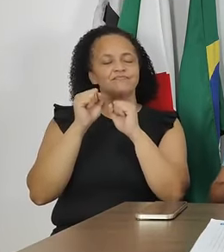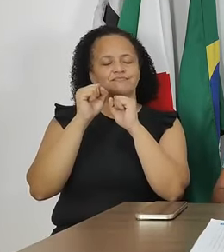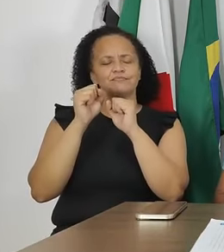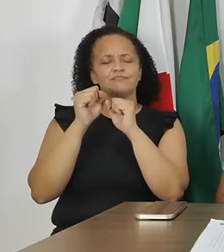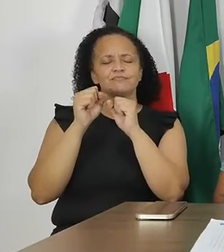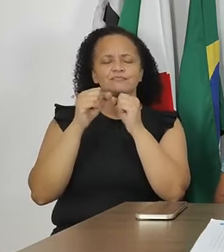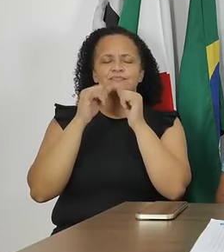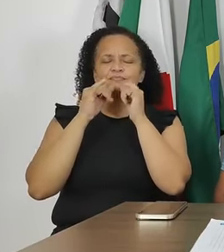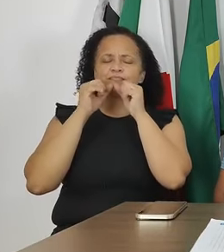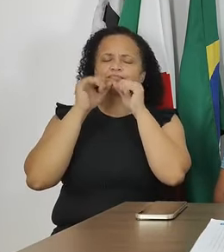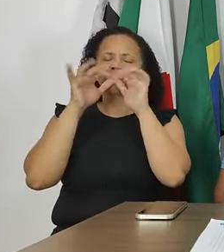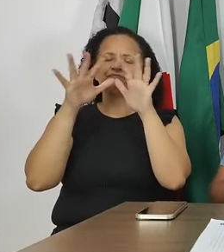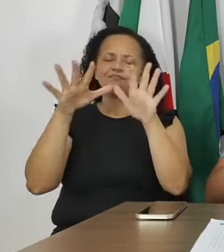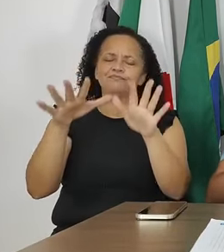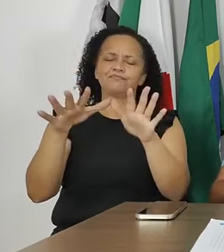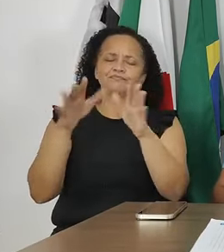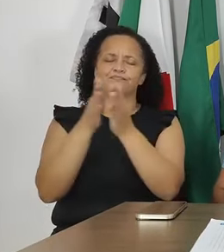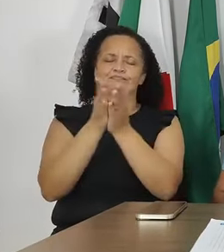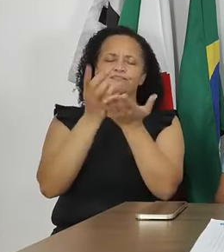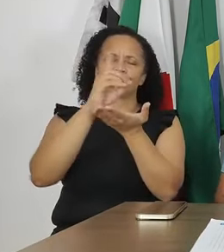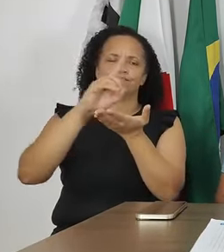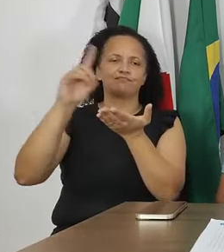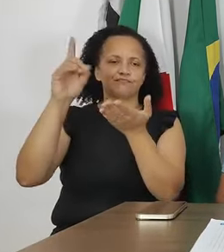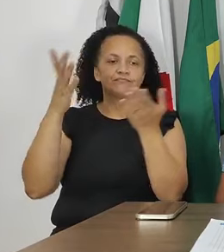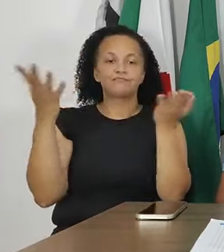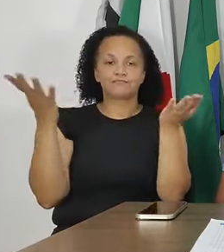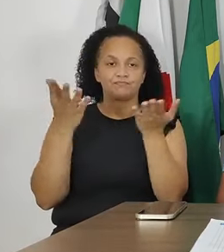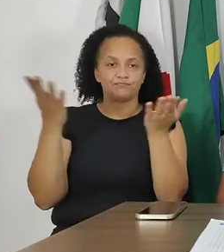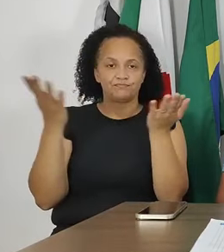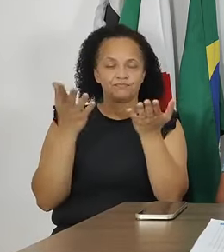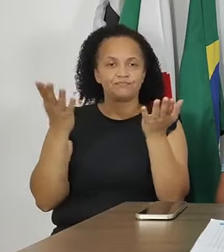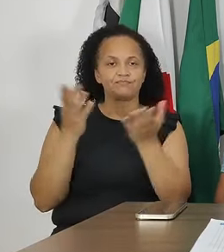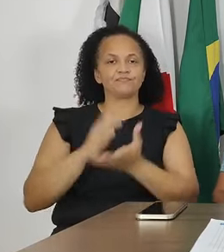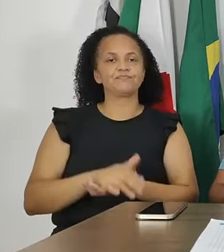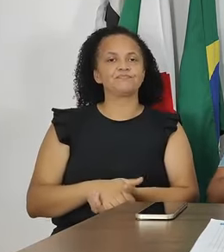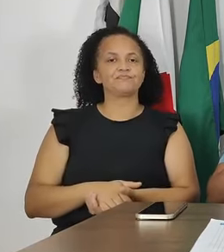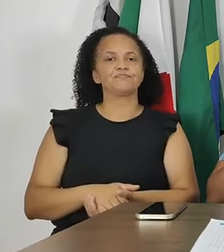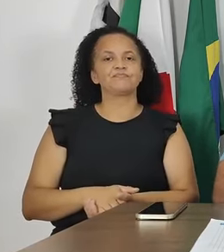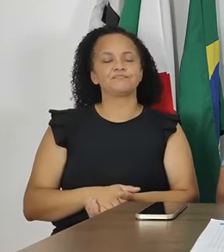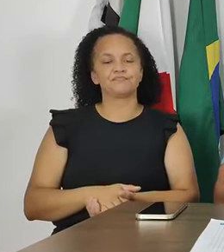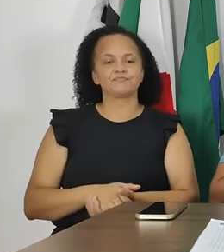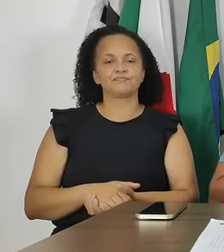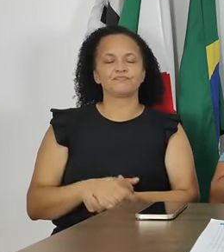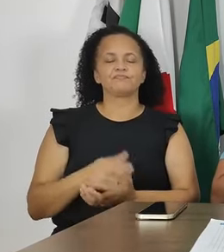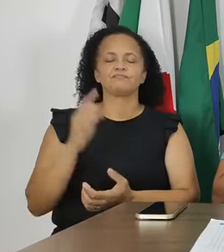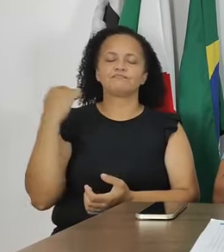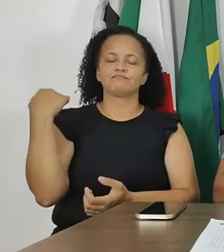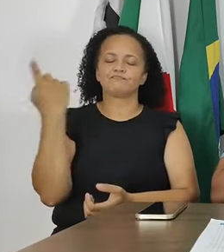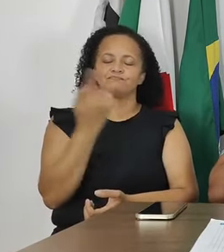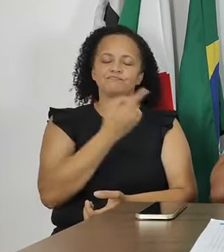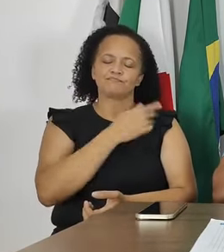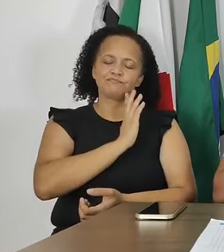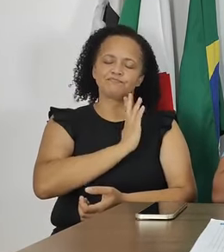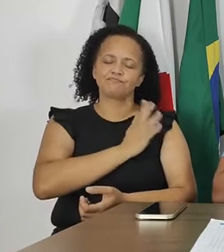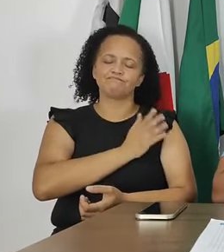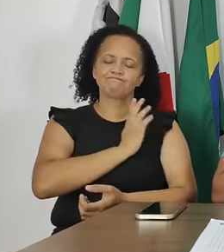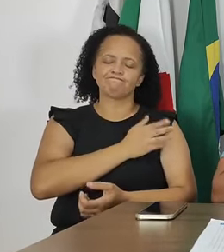dessas palavras que nós vamos meditar aqui nesta noite nos nossos corações. Que a gente